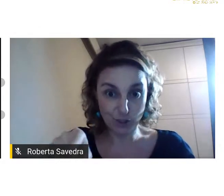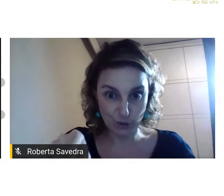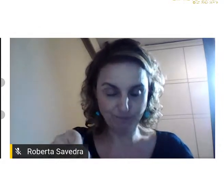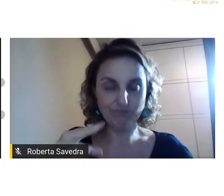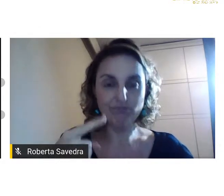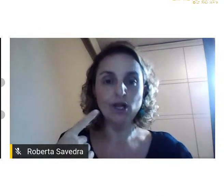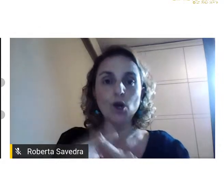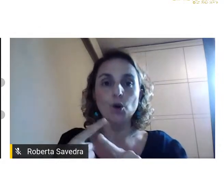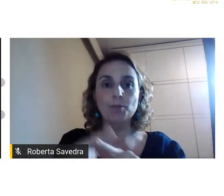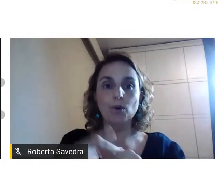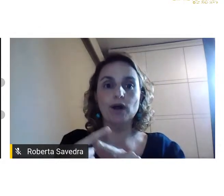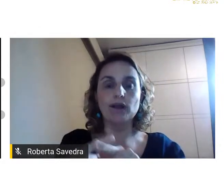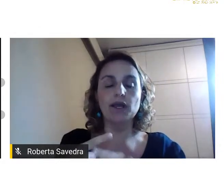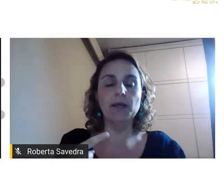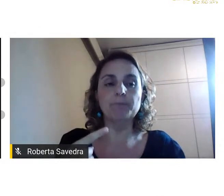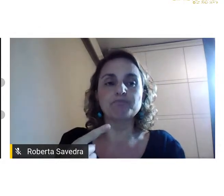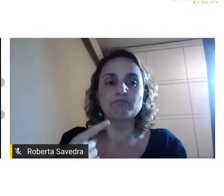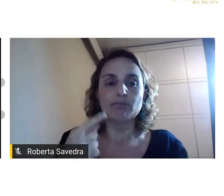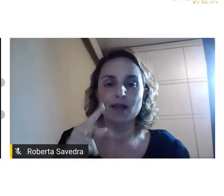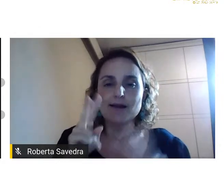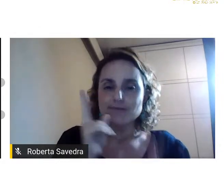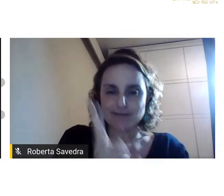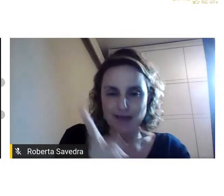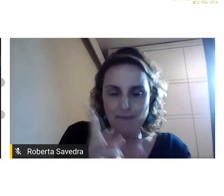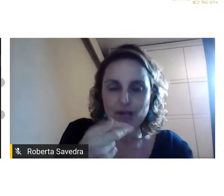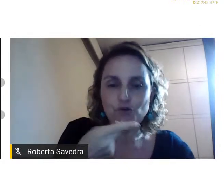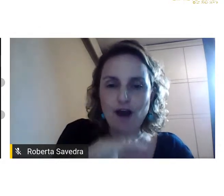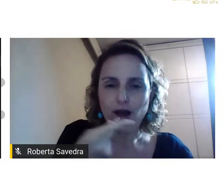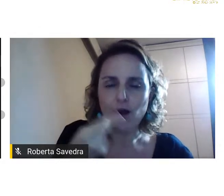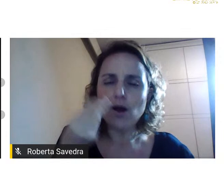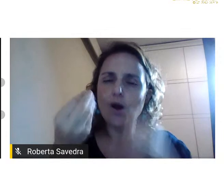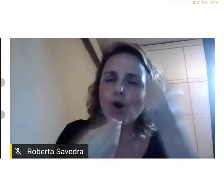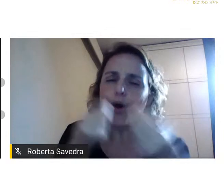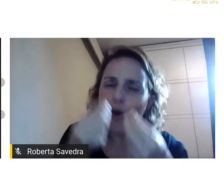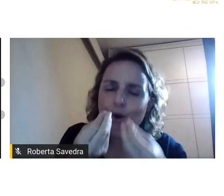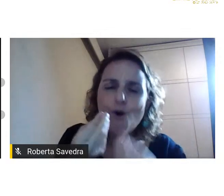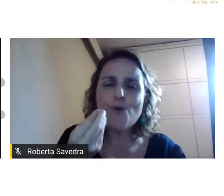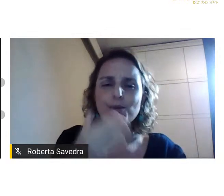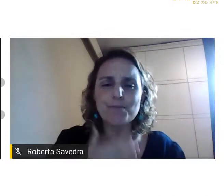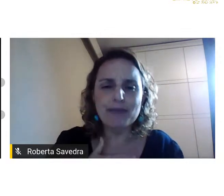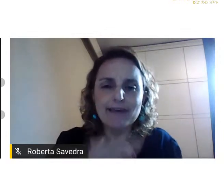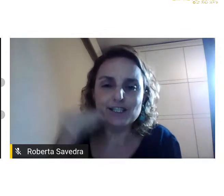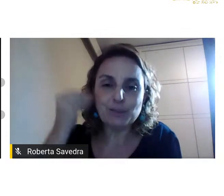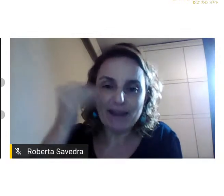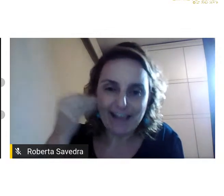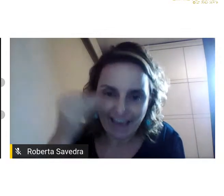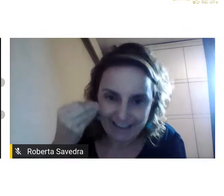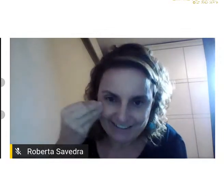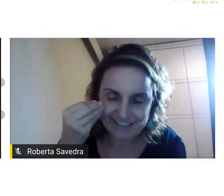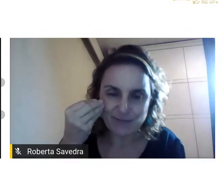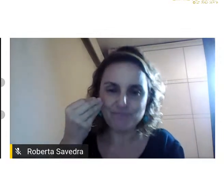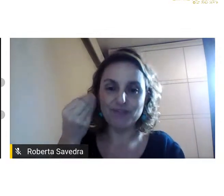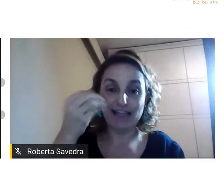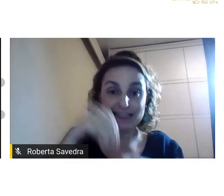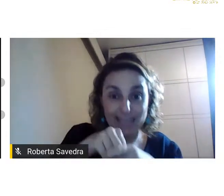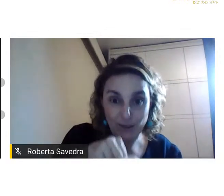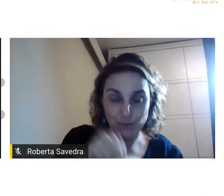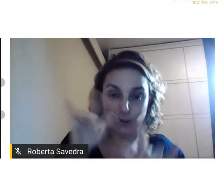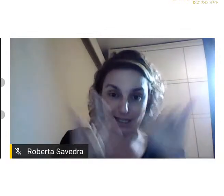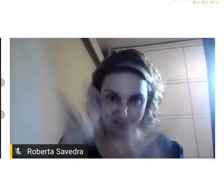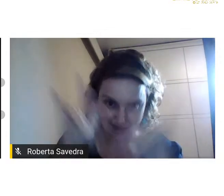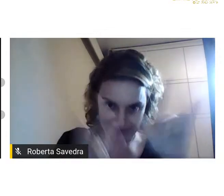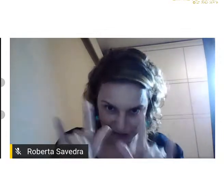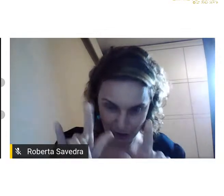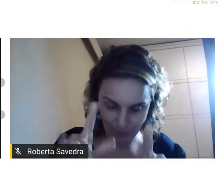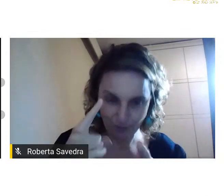especificidade das tecnologias aqui da moda é questão da acessibilidade em Como